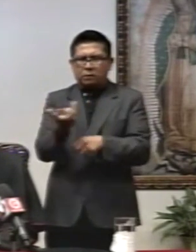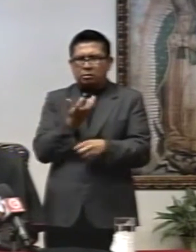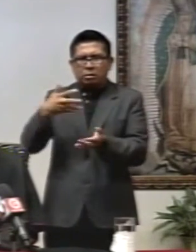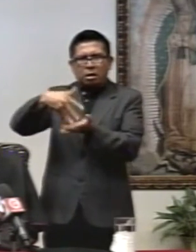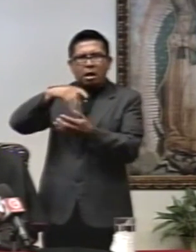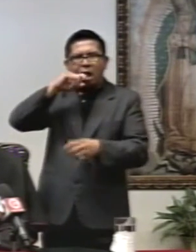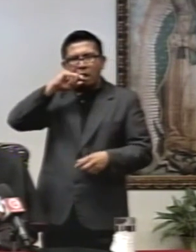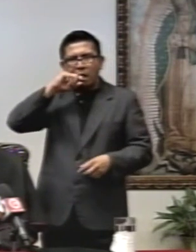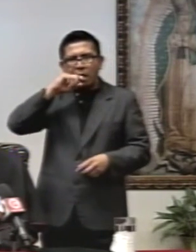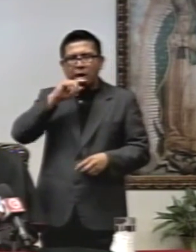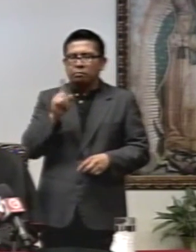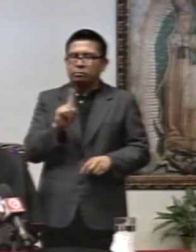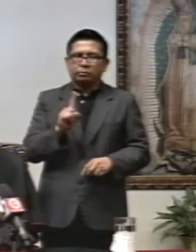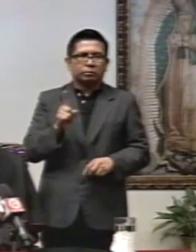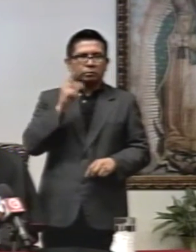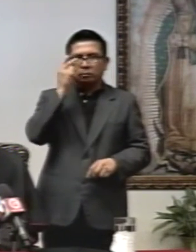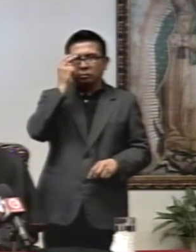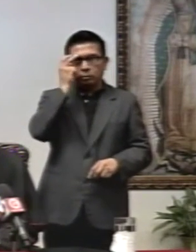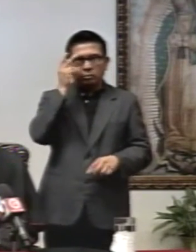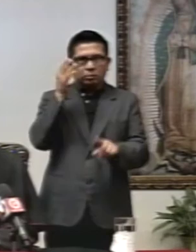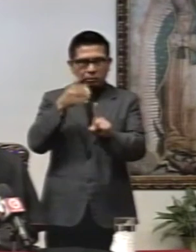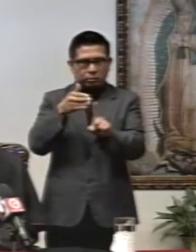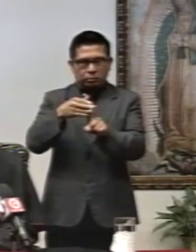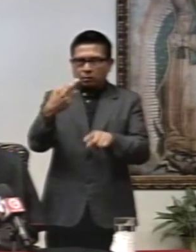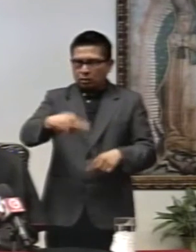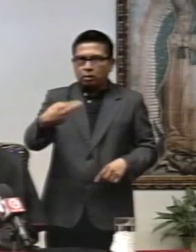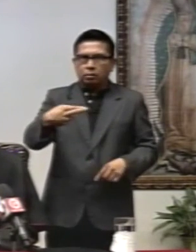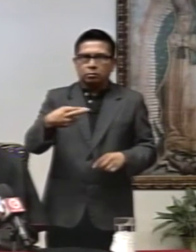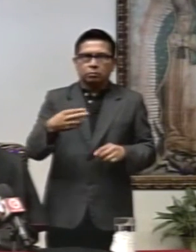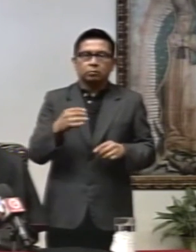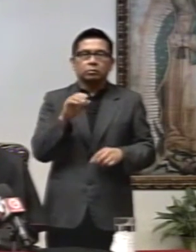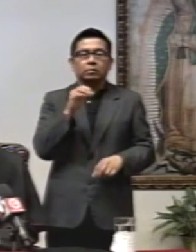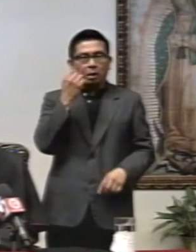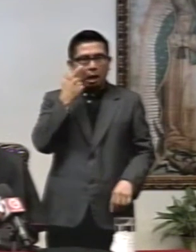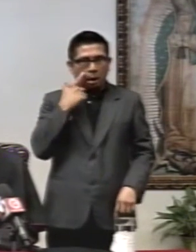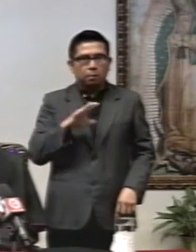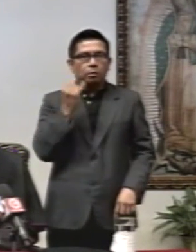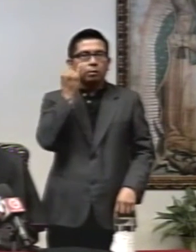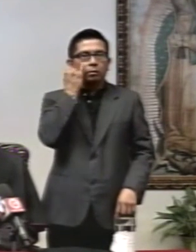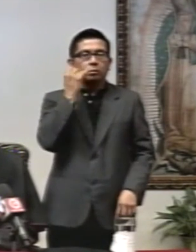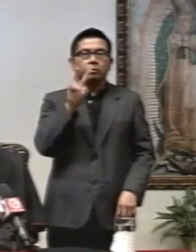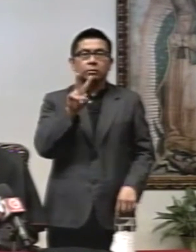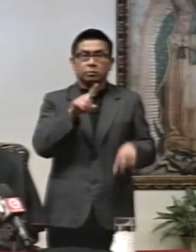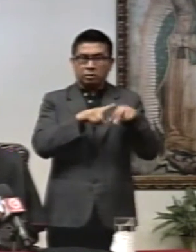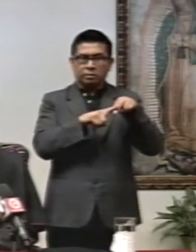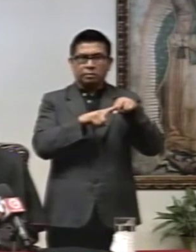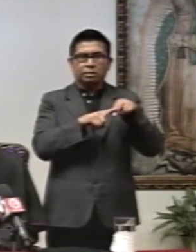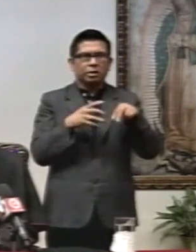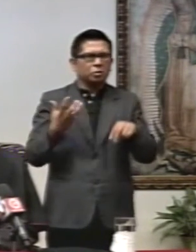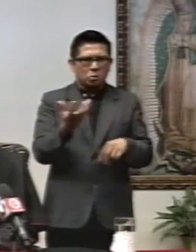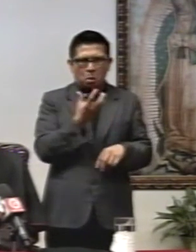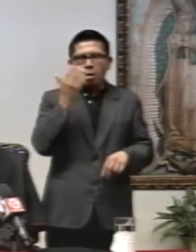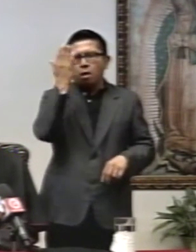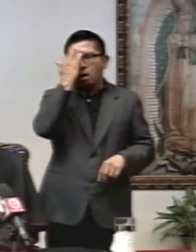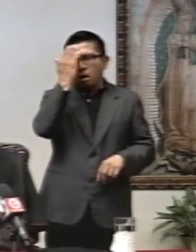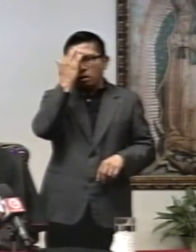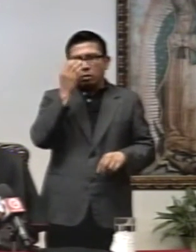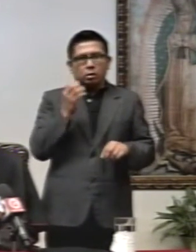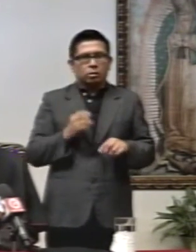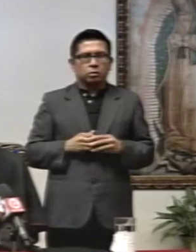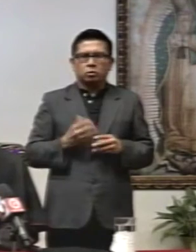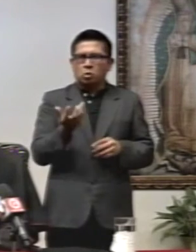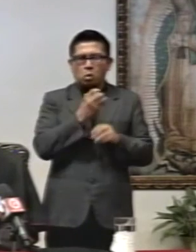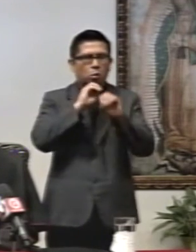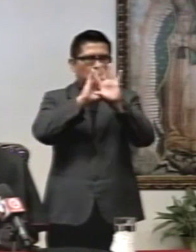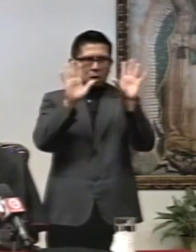pobre. Digo concretamente el IVA. El IVA, todos sabemos, y eso no está en